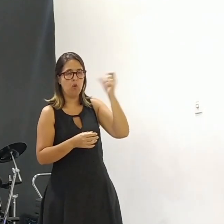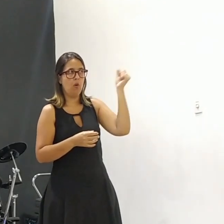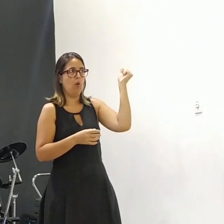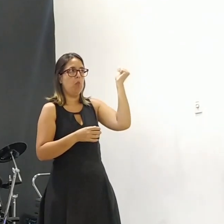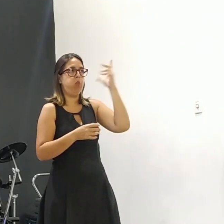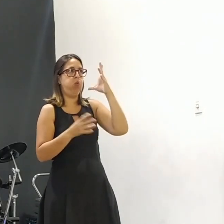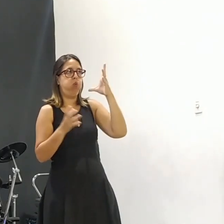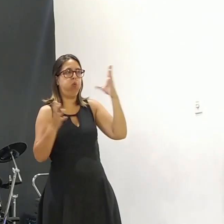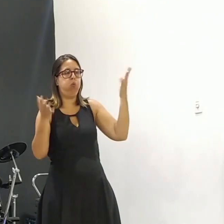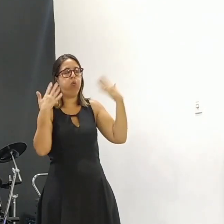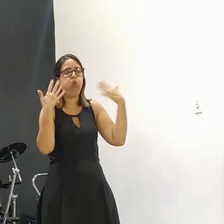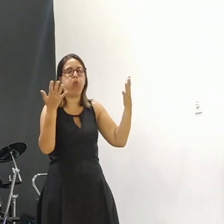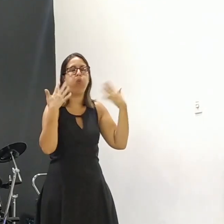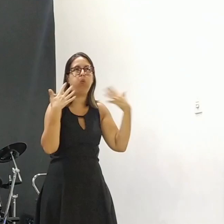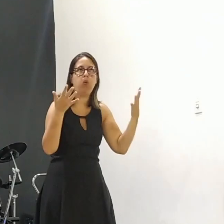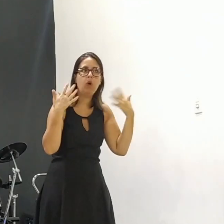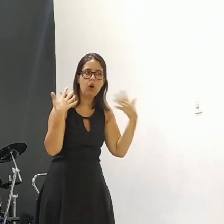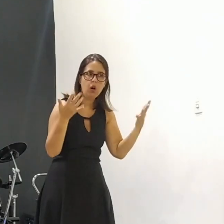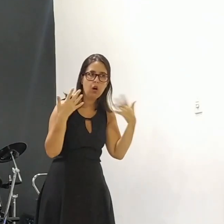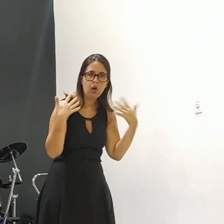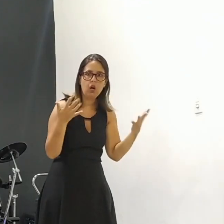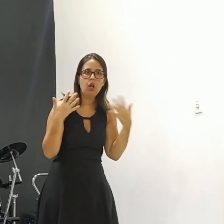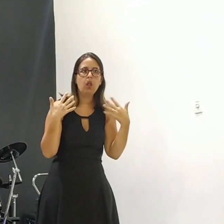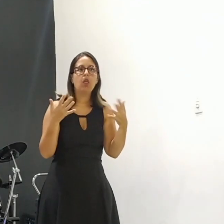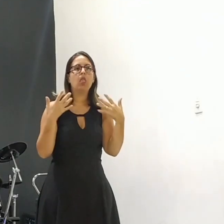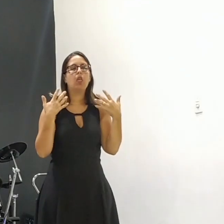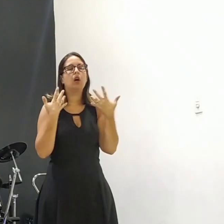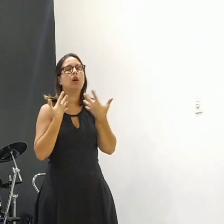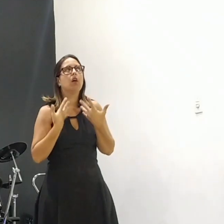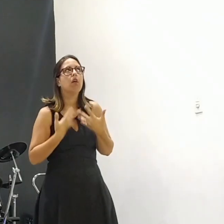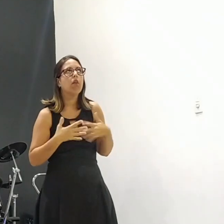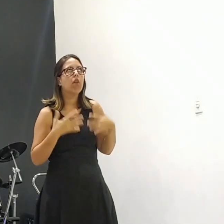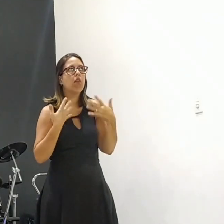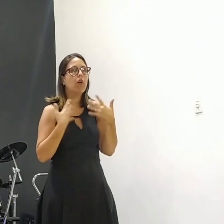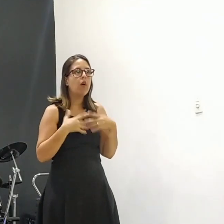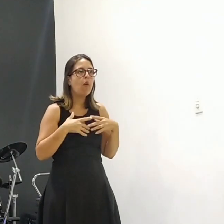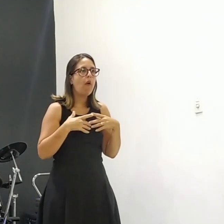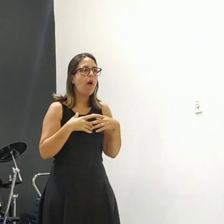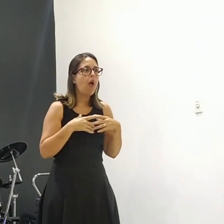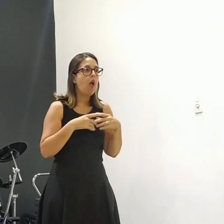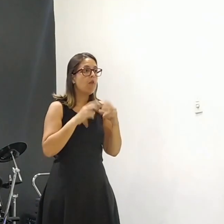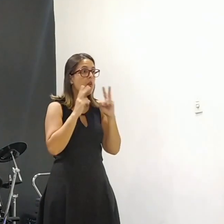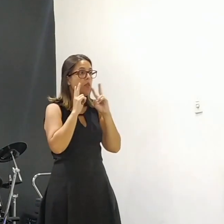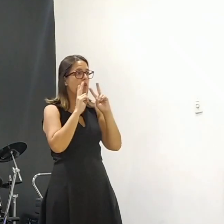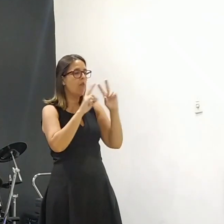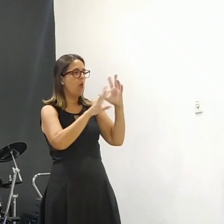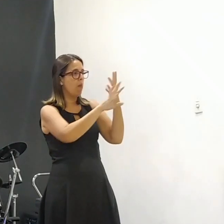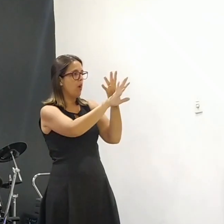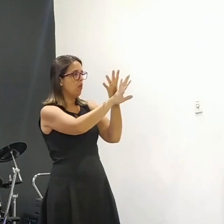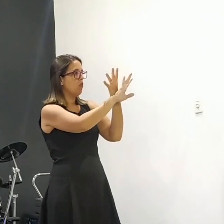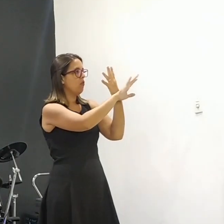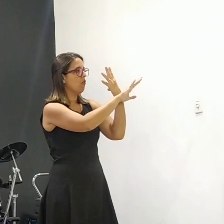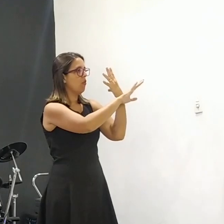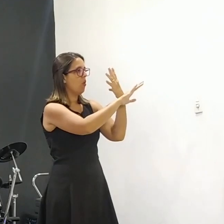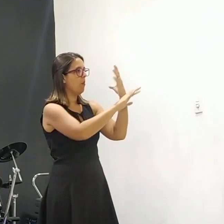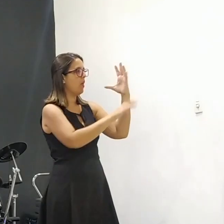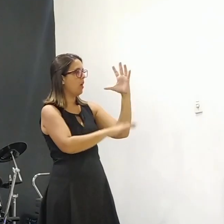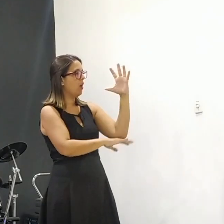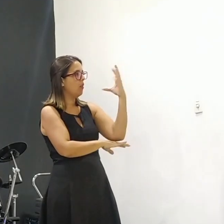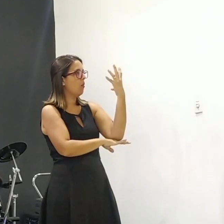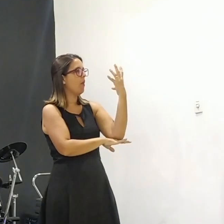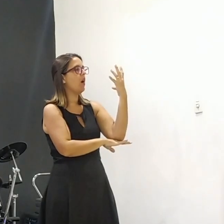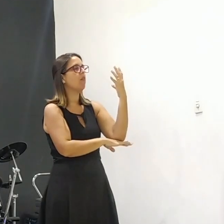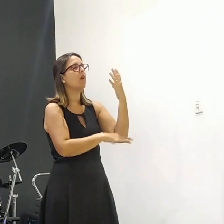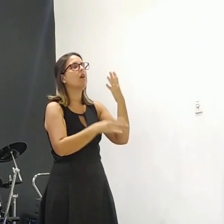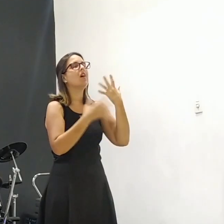55, né? Que a gente estava aí se desfalecendo, vê uma sombra de uma mangueira, você para ali